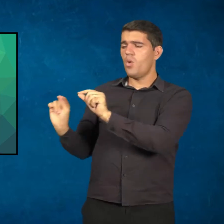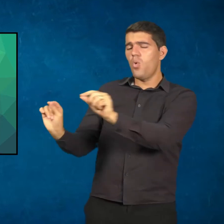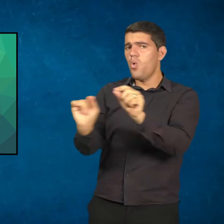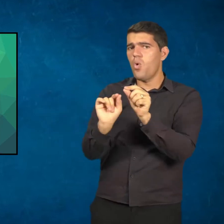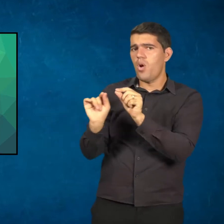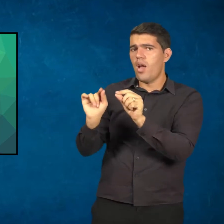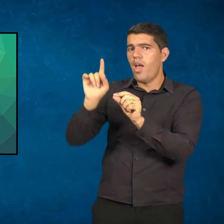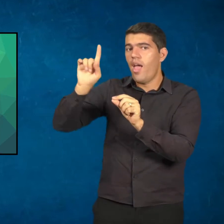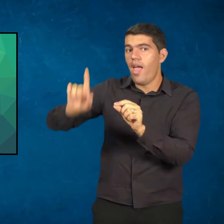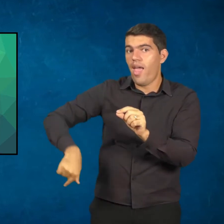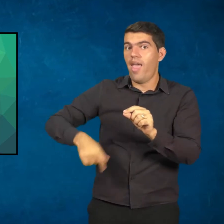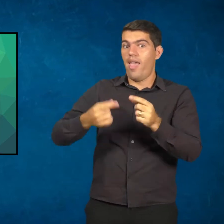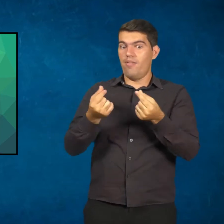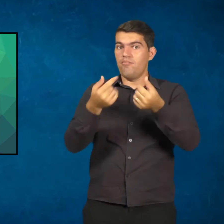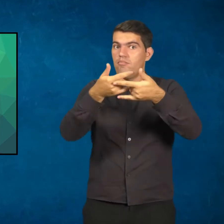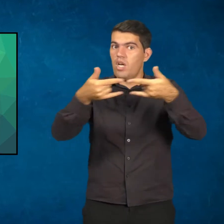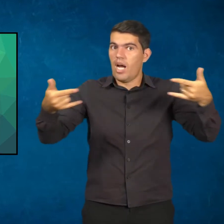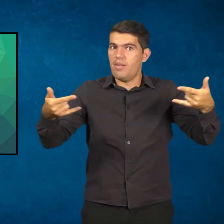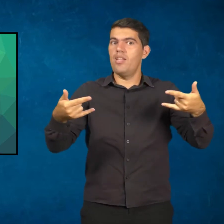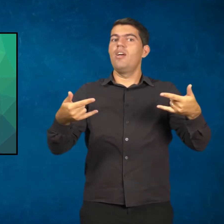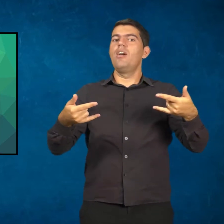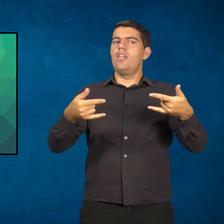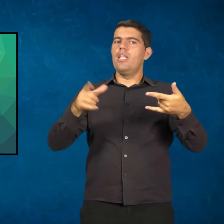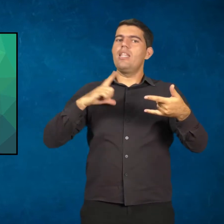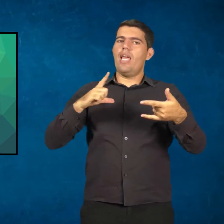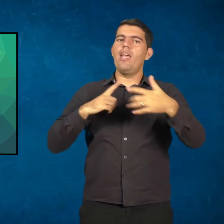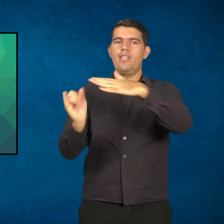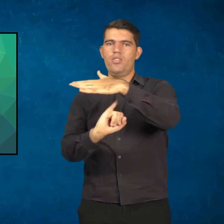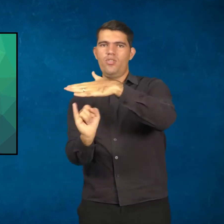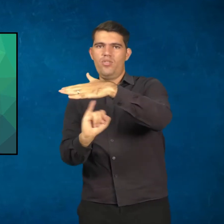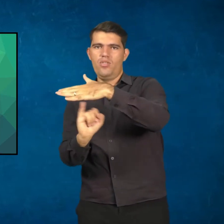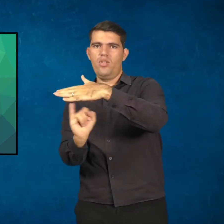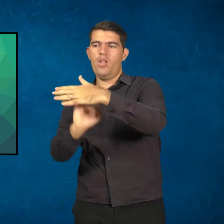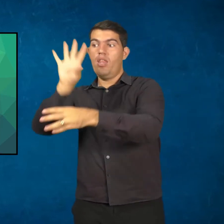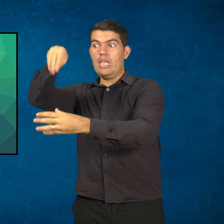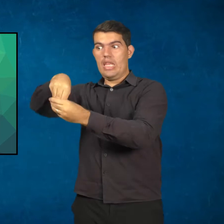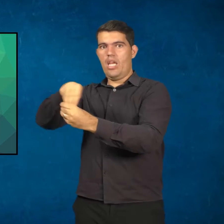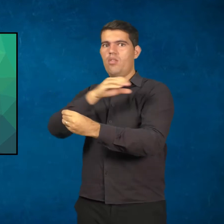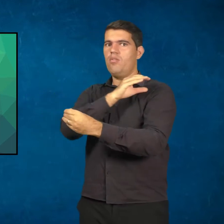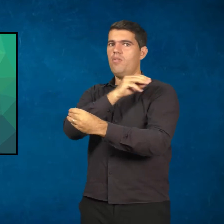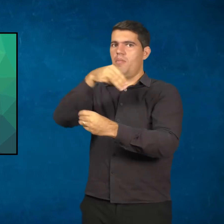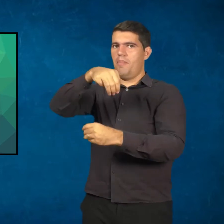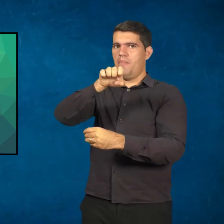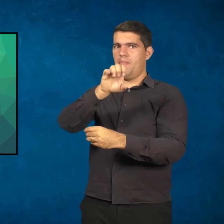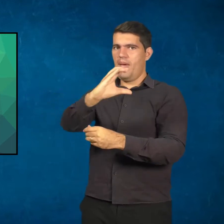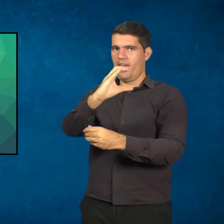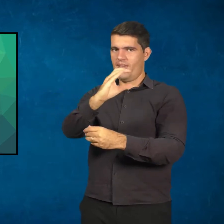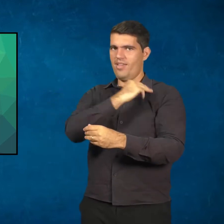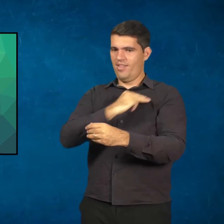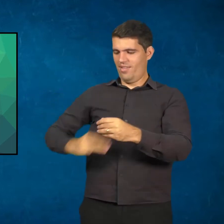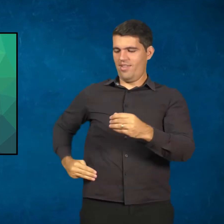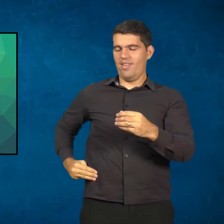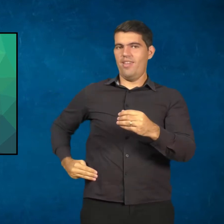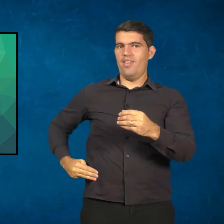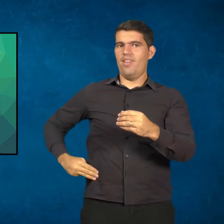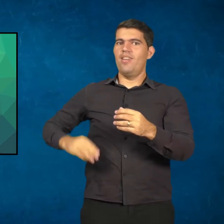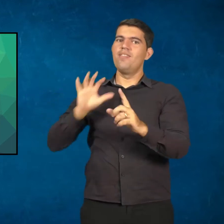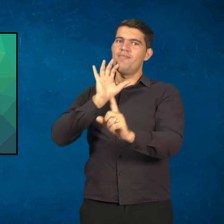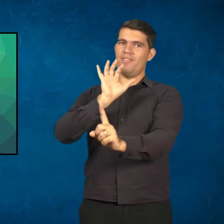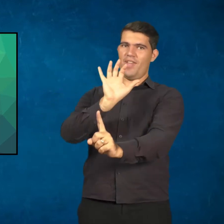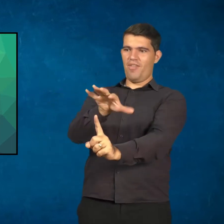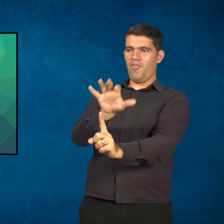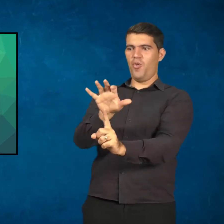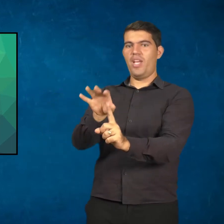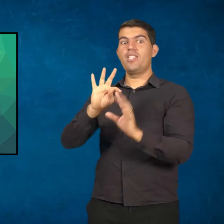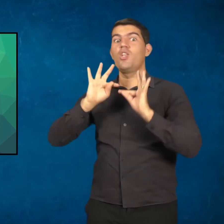a lógica do capital institucionalizada dentro do MEC via a influência do compromisso Todos